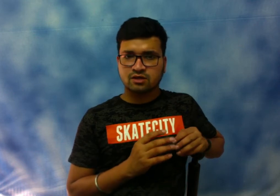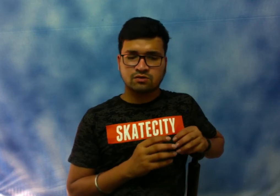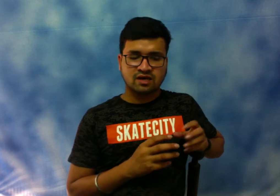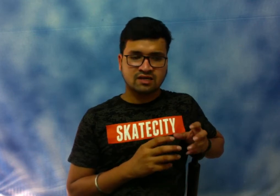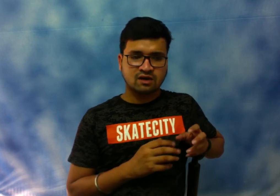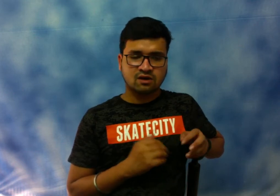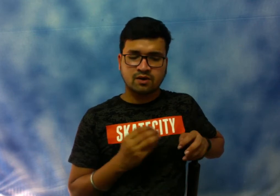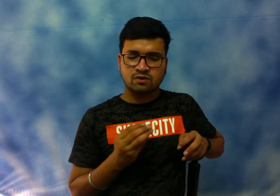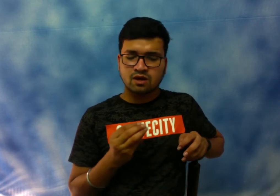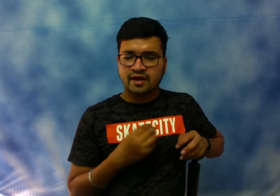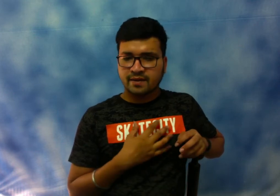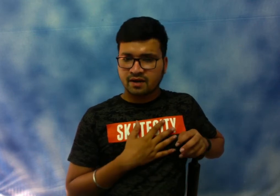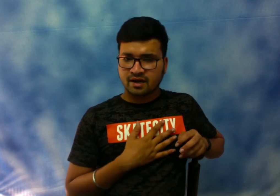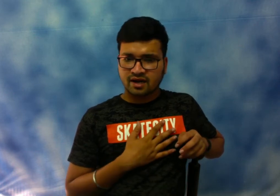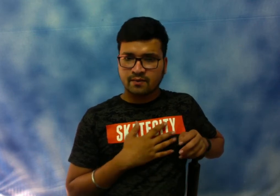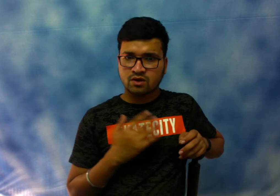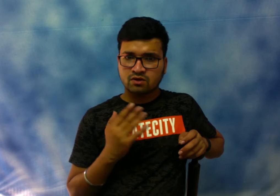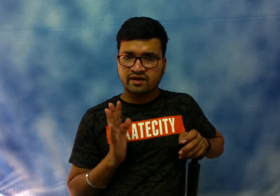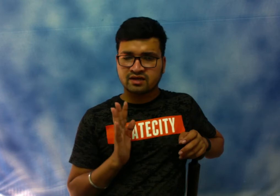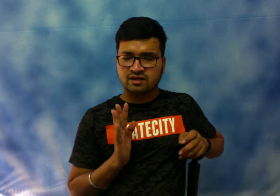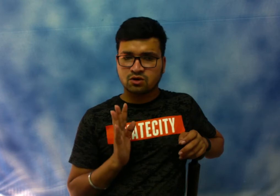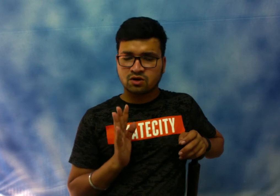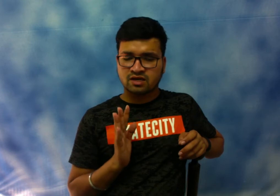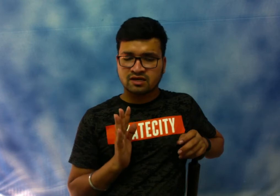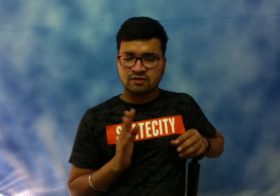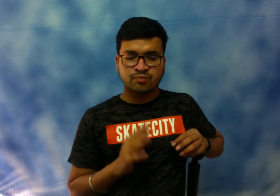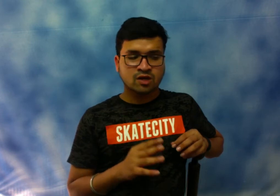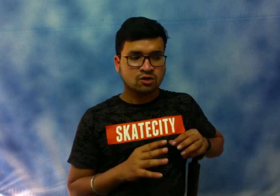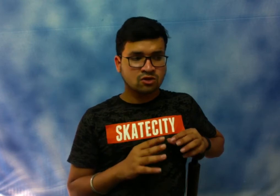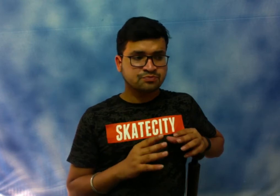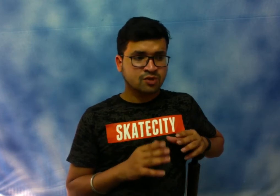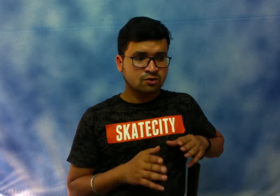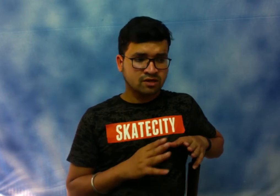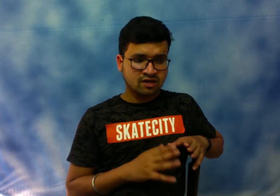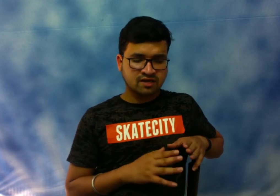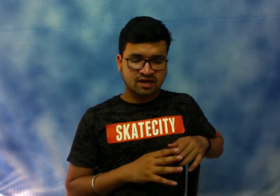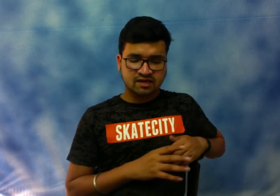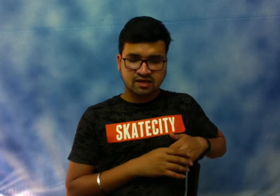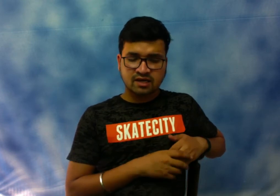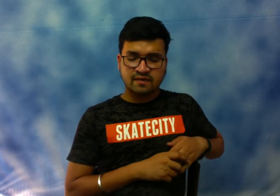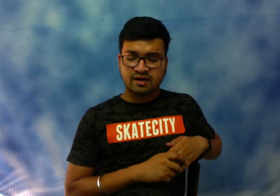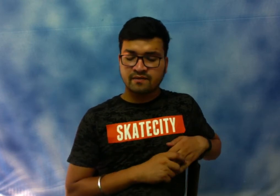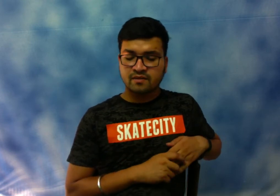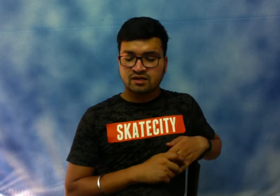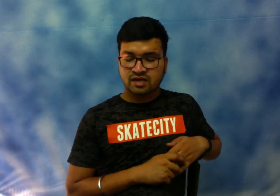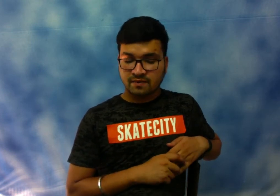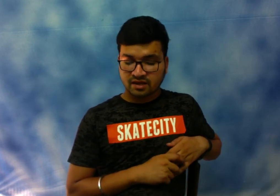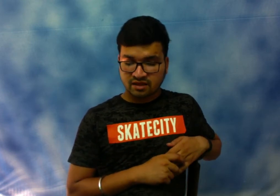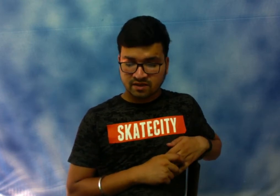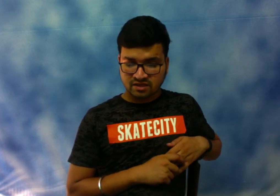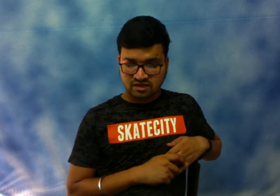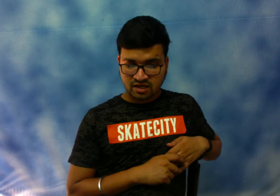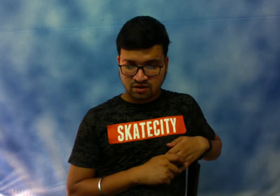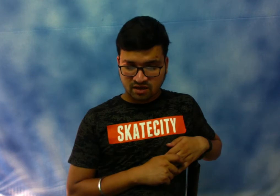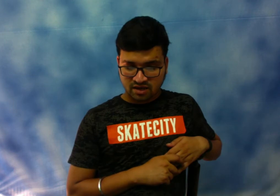तो वो लेते हैं और कपड़ा, एक बार कपड़ा खराब हो गया इसको फेंक देते हैं, थ्रो कर देते हैं। तो दूसरे हम क्या देखते हैं कि हमारे, चाहे हम किसी भी स्टेट को ले लें,